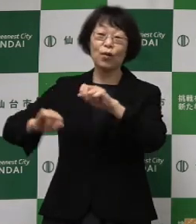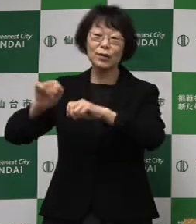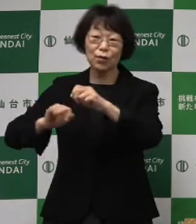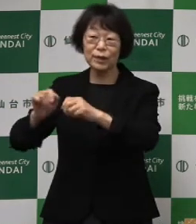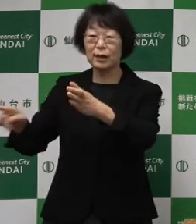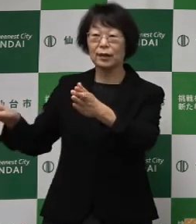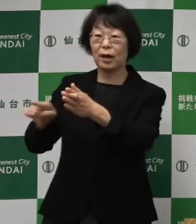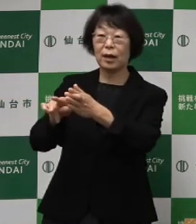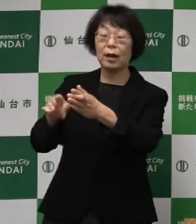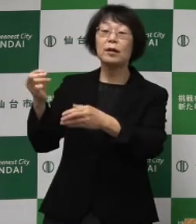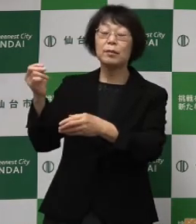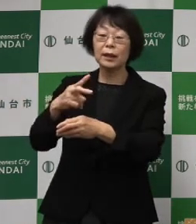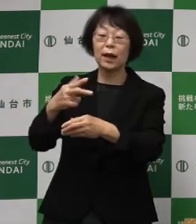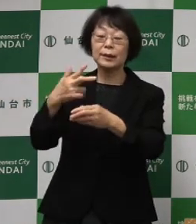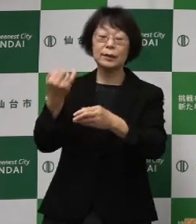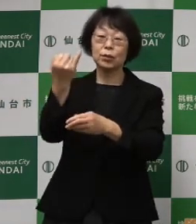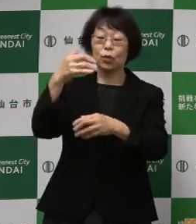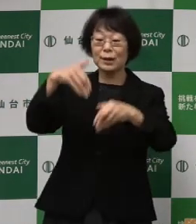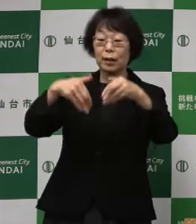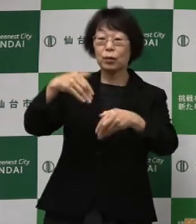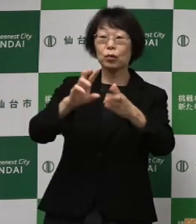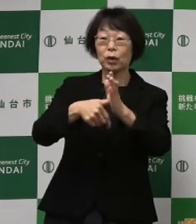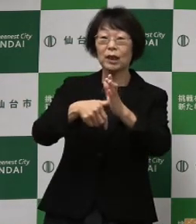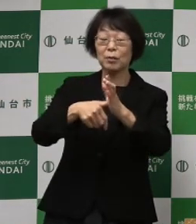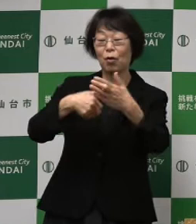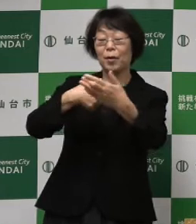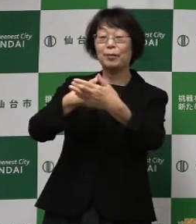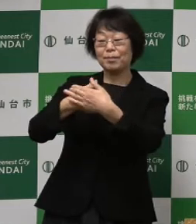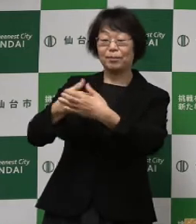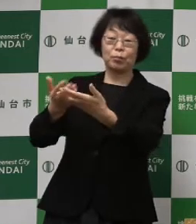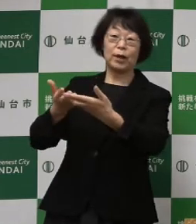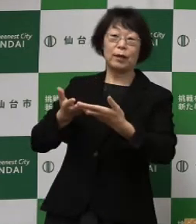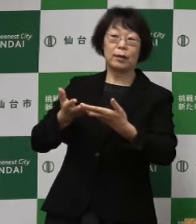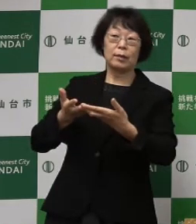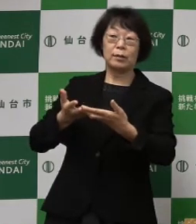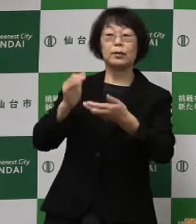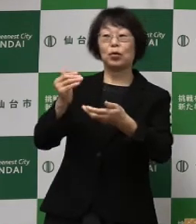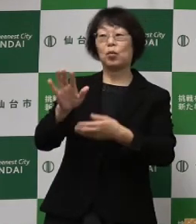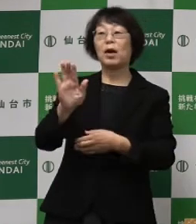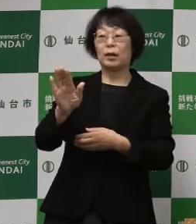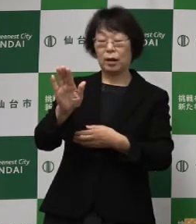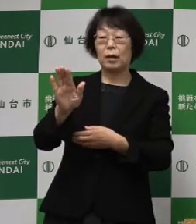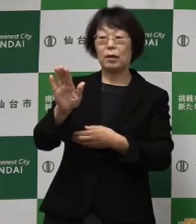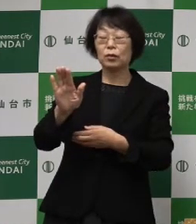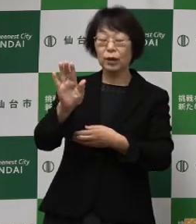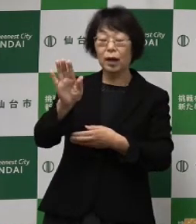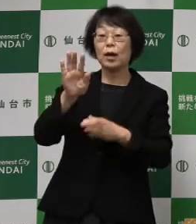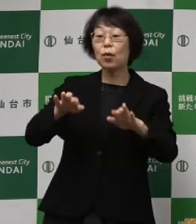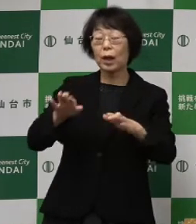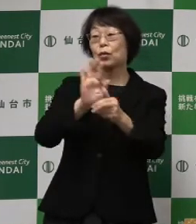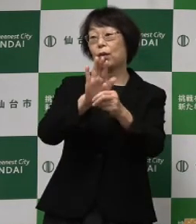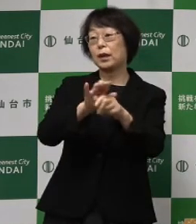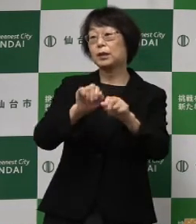そしてまた市長選挙においても大きな力を果たしてもらったということもあって、応援をさせていただきました